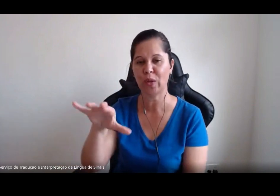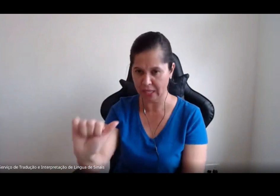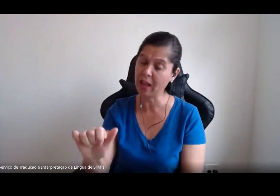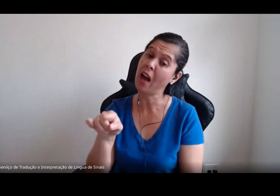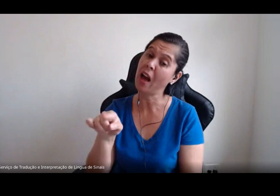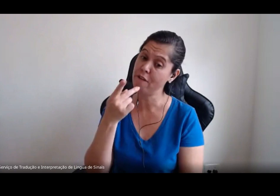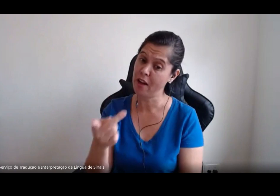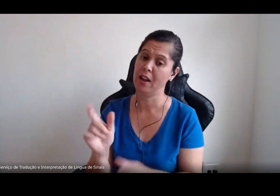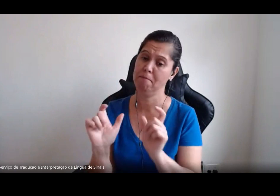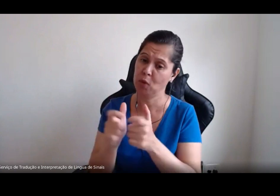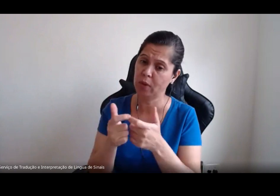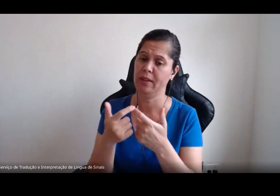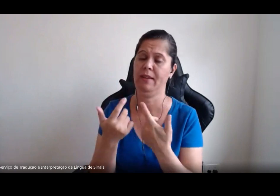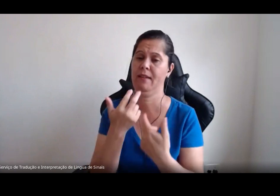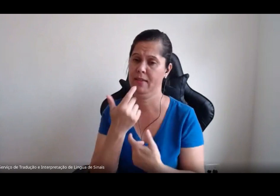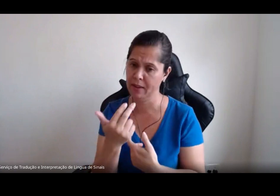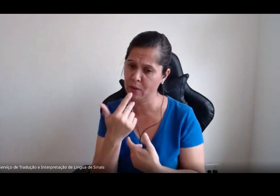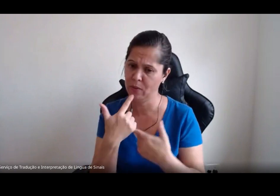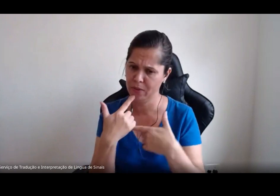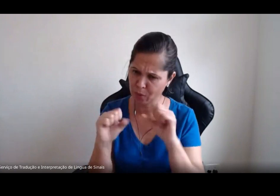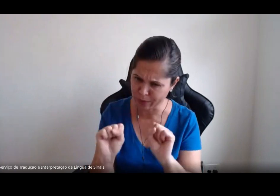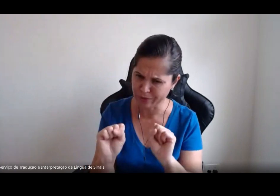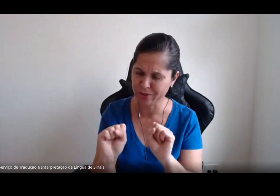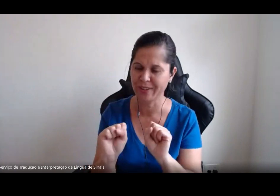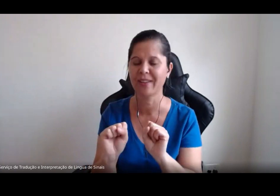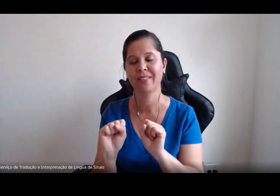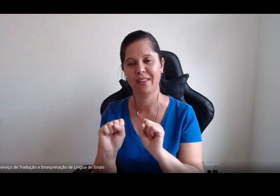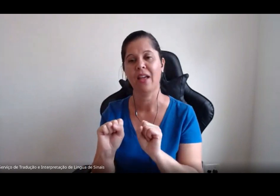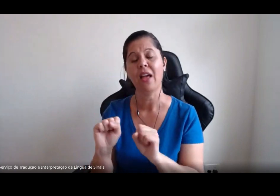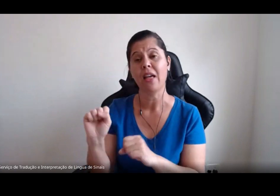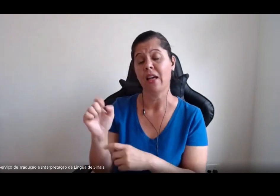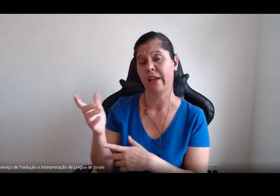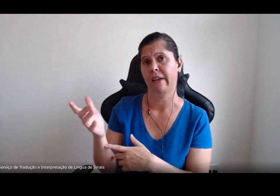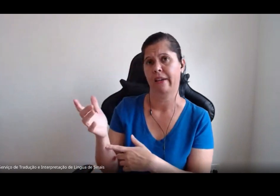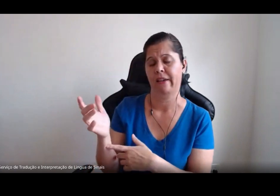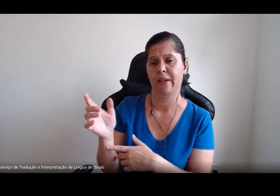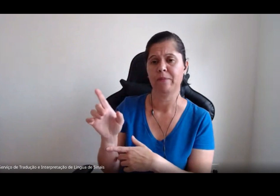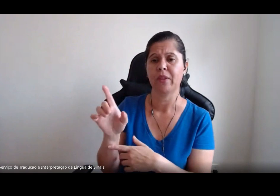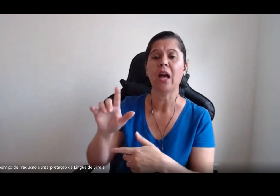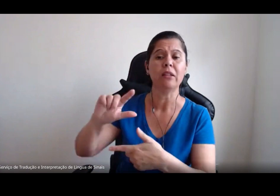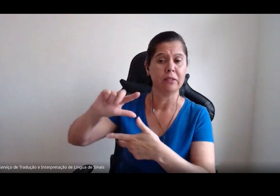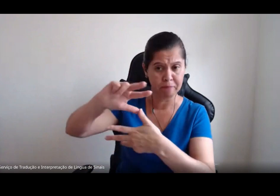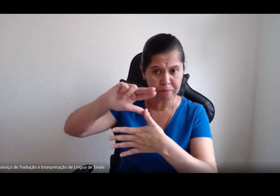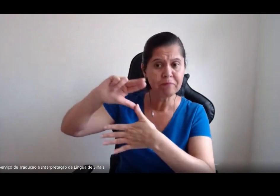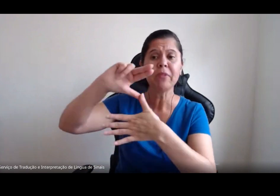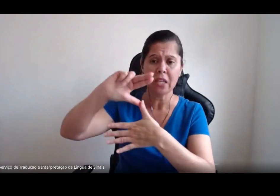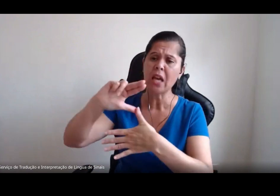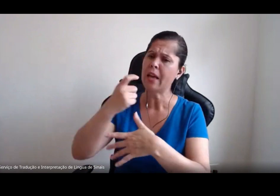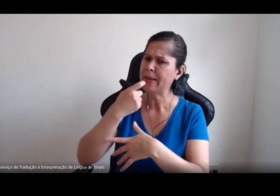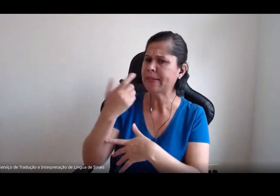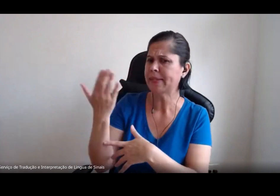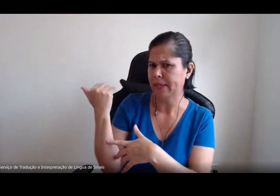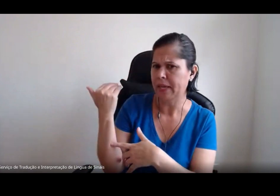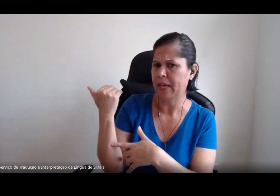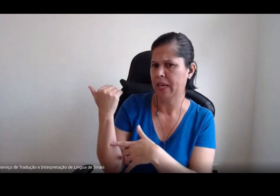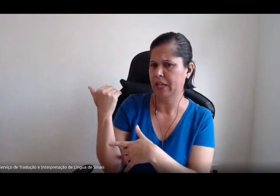aparecem minorias linguísticas. Na América Latina, isso aparece muito mais recentemente. Para falar